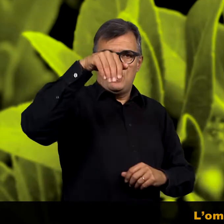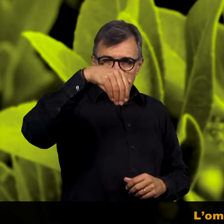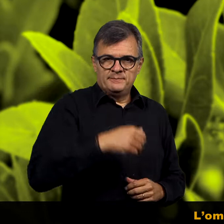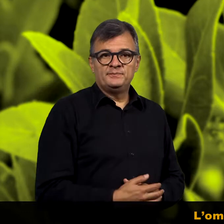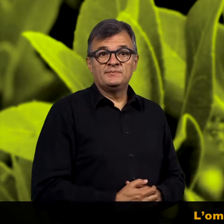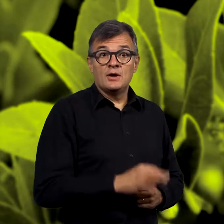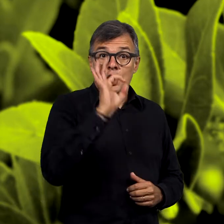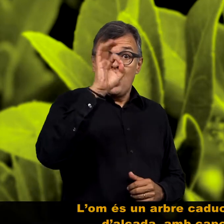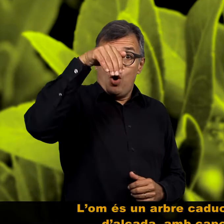L'om.